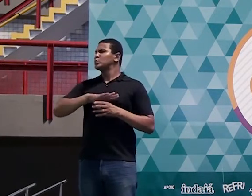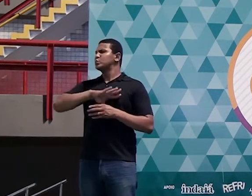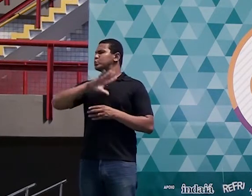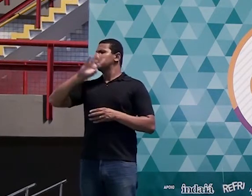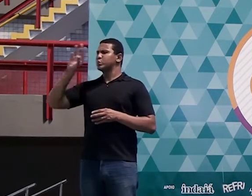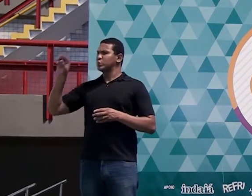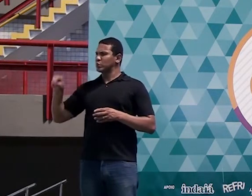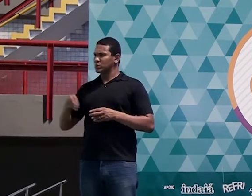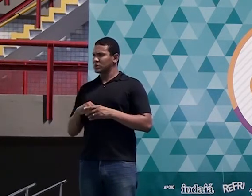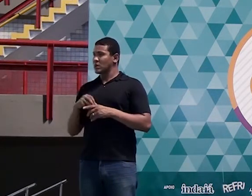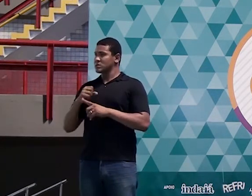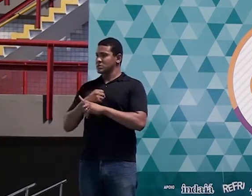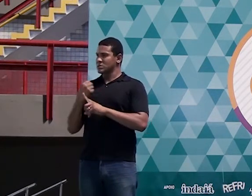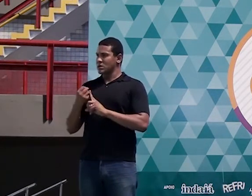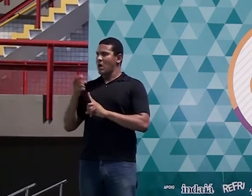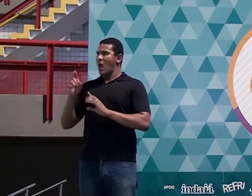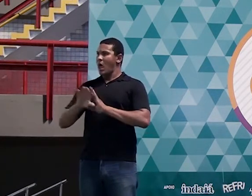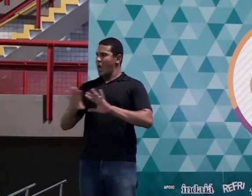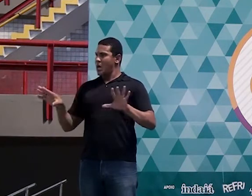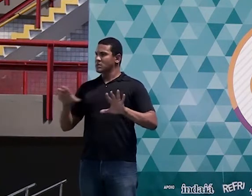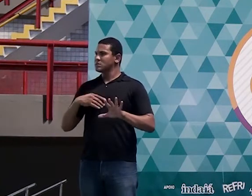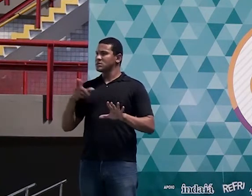grupo que era contra a visão teocêntrica?